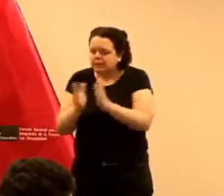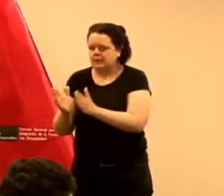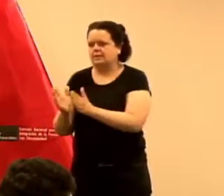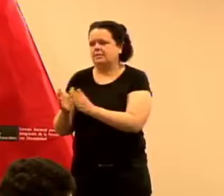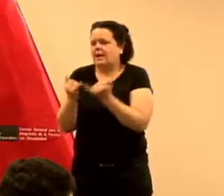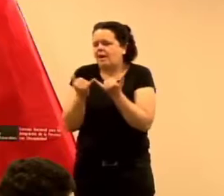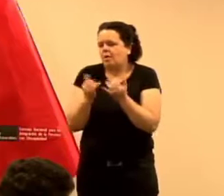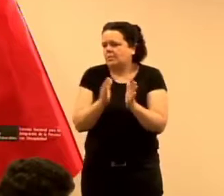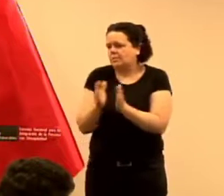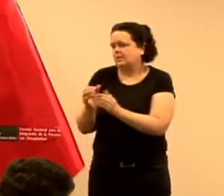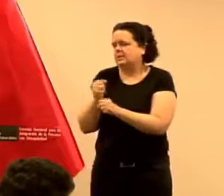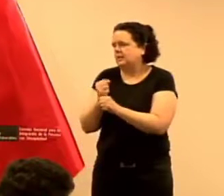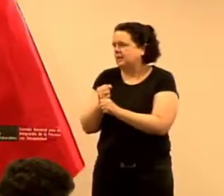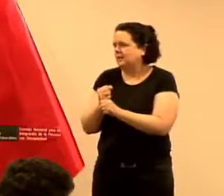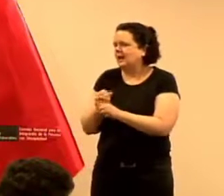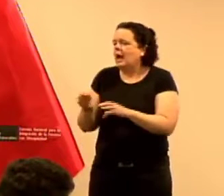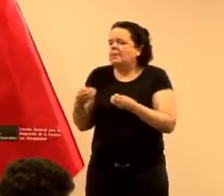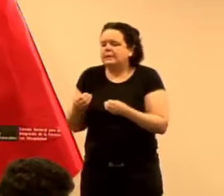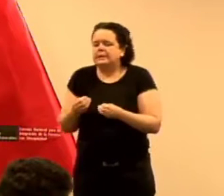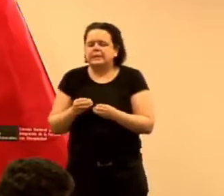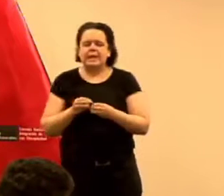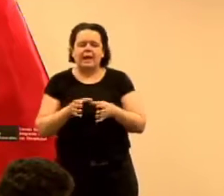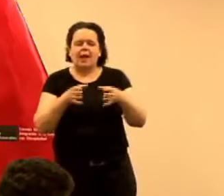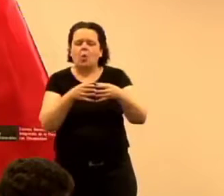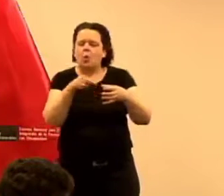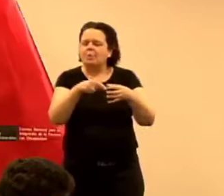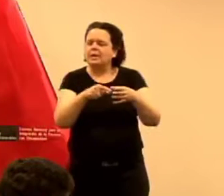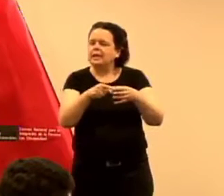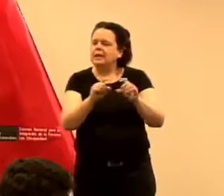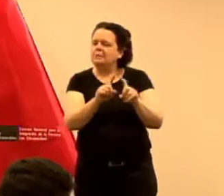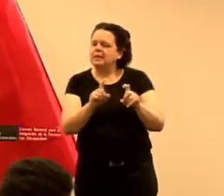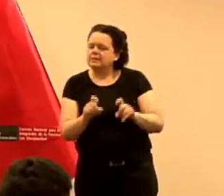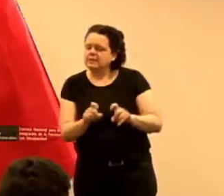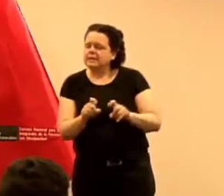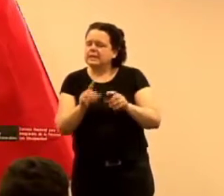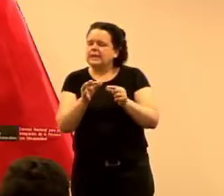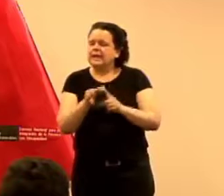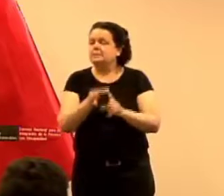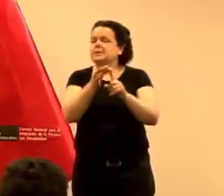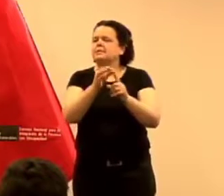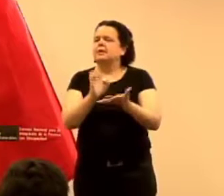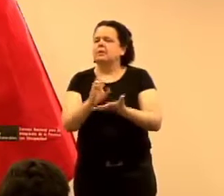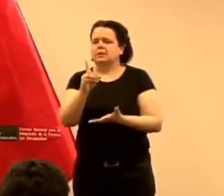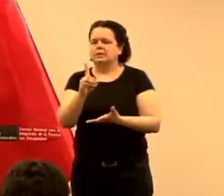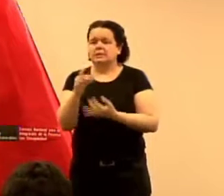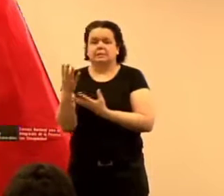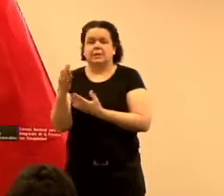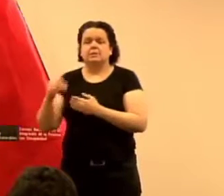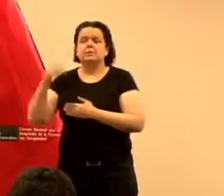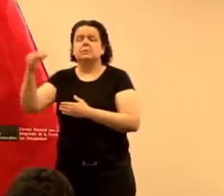contar con un módulo específico sobre educación inclusiva, lo cual esperamos esté listo el próximo año,